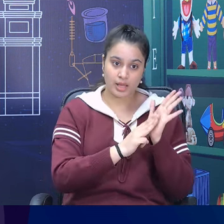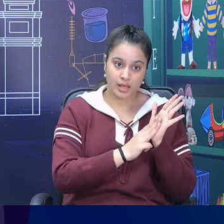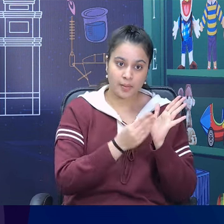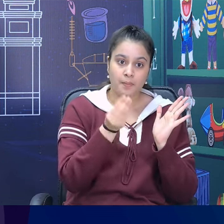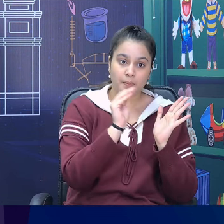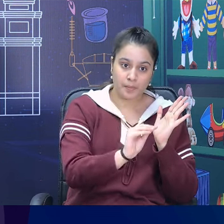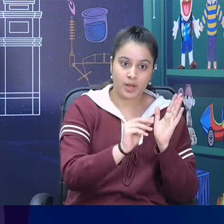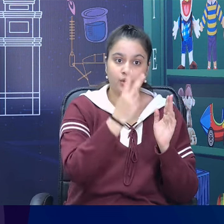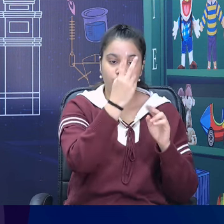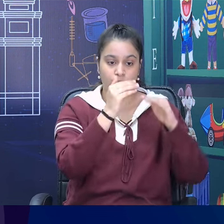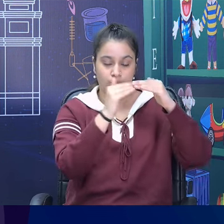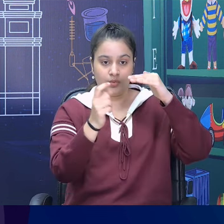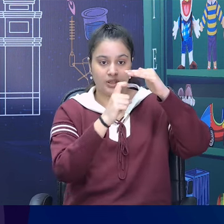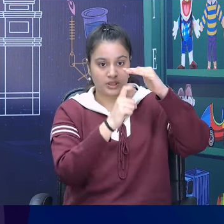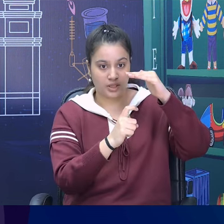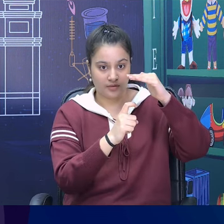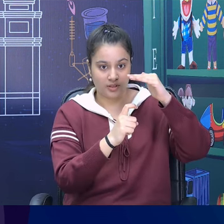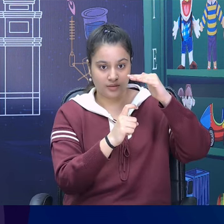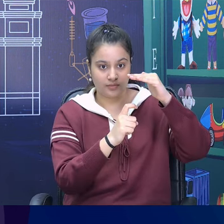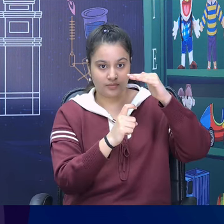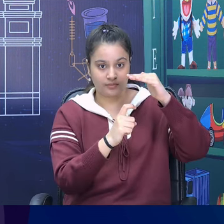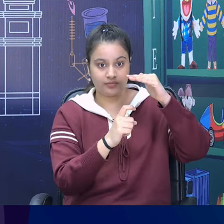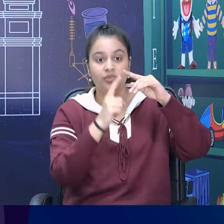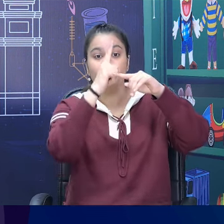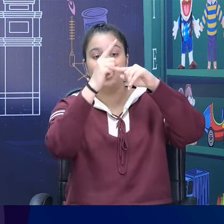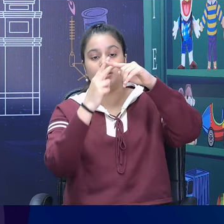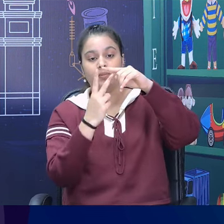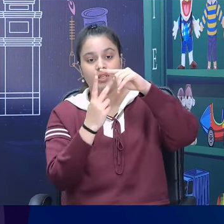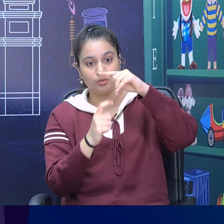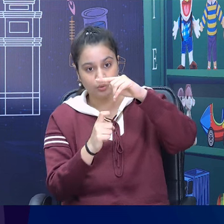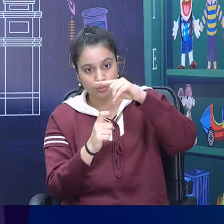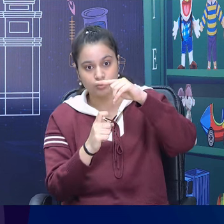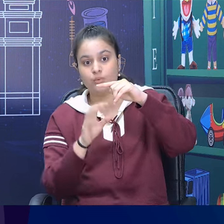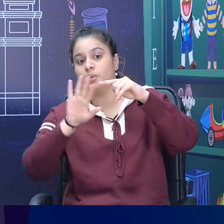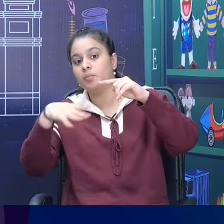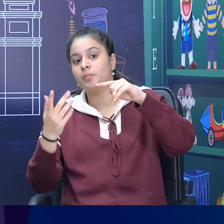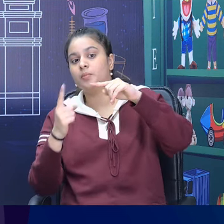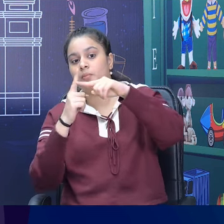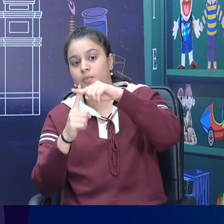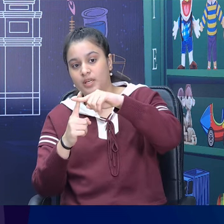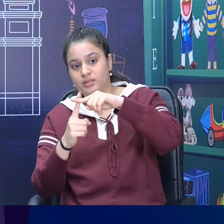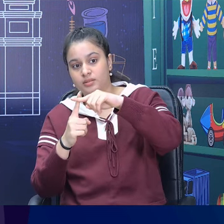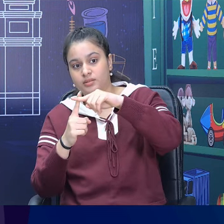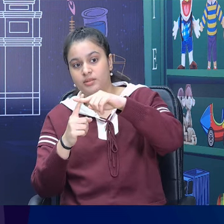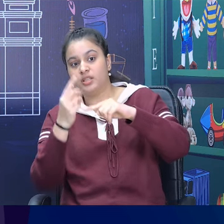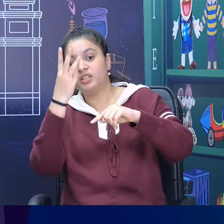2/7 फॉर्मूले में 1/2 2/7 + 3/4 डिवाइड बा 2 तो 2/7 और 3/4 का हम